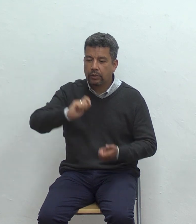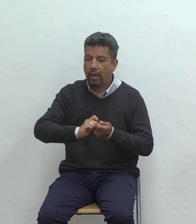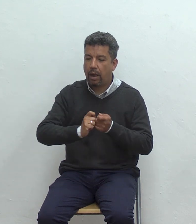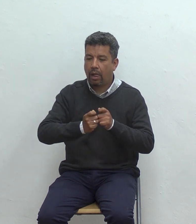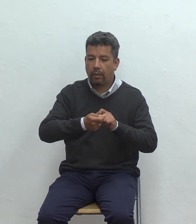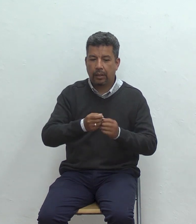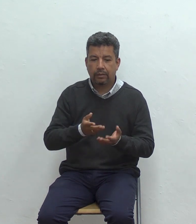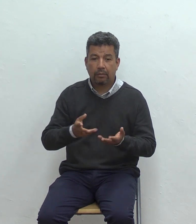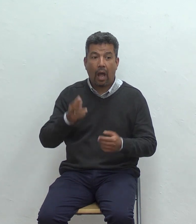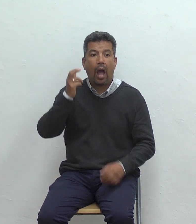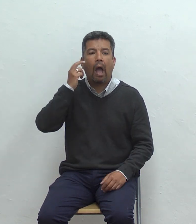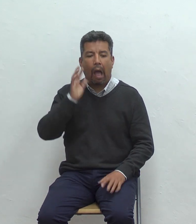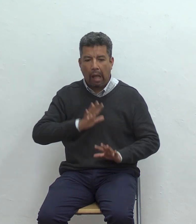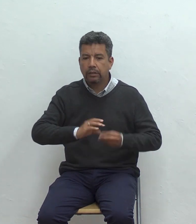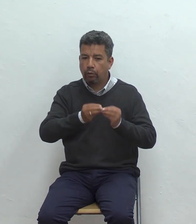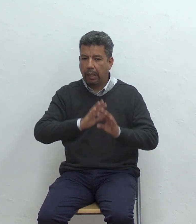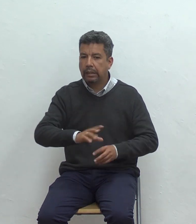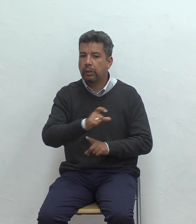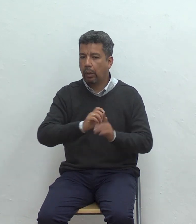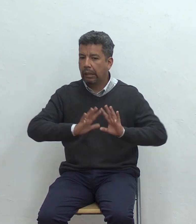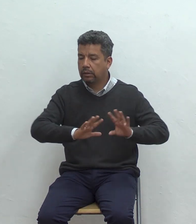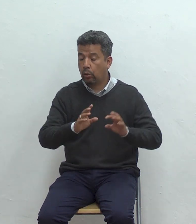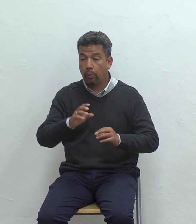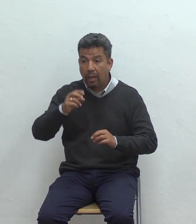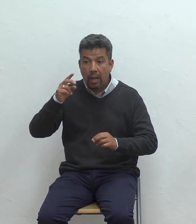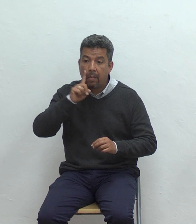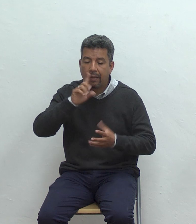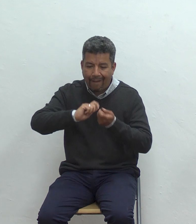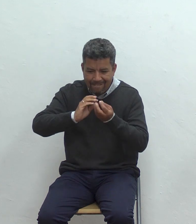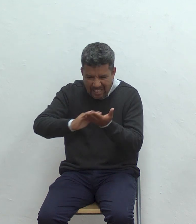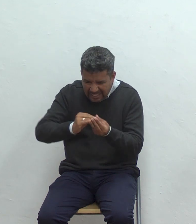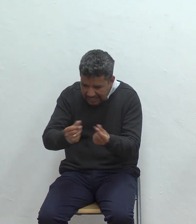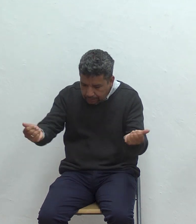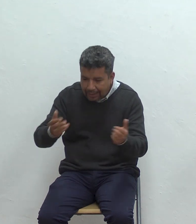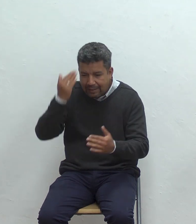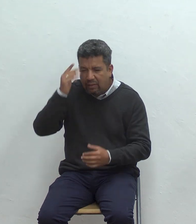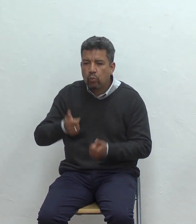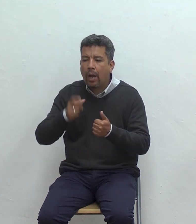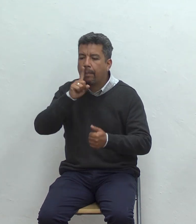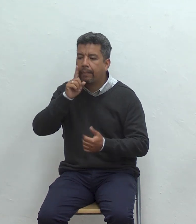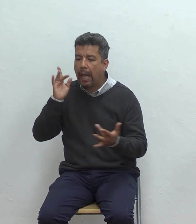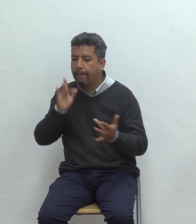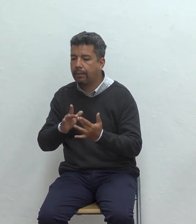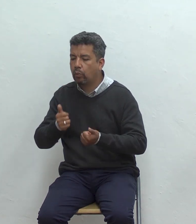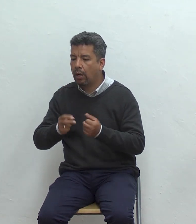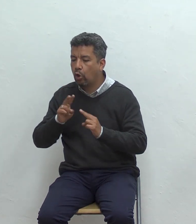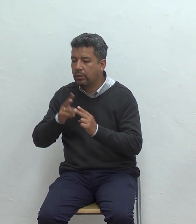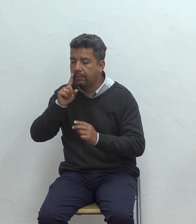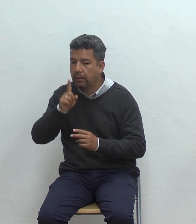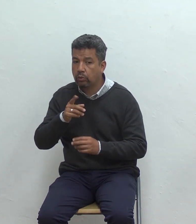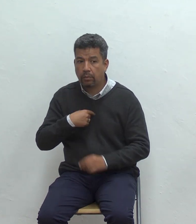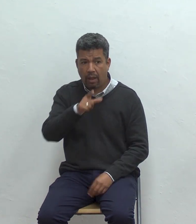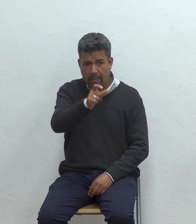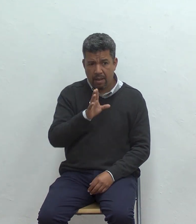en el sentido común. Entonces, para poder desbaratar esas mentiras, pues toca saber qué mentiras están diciendo. Por eso uno no puede hablar